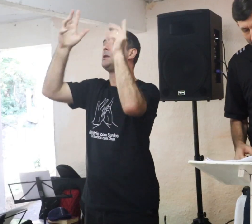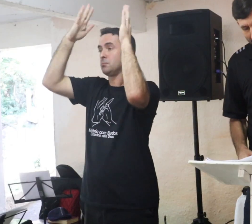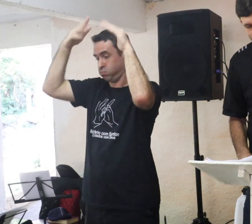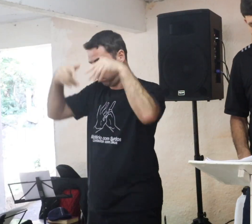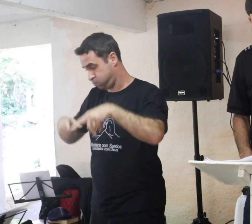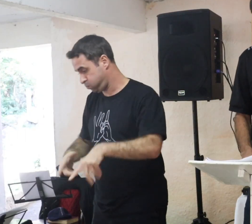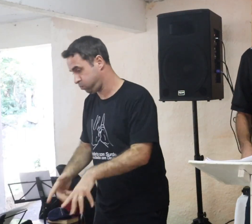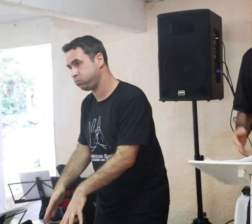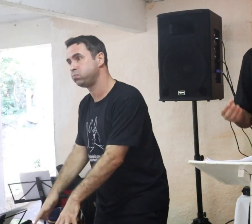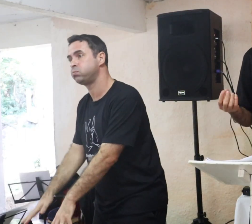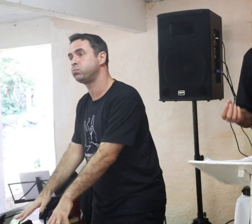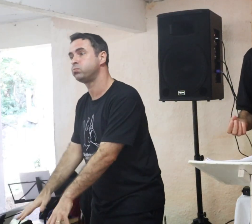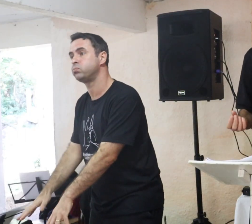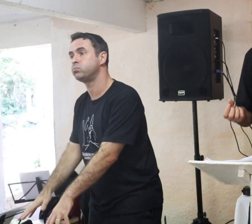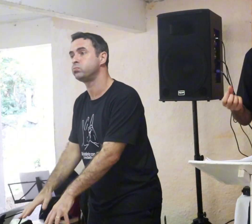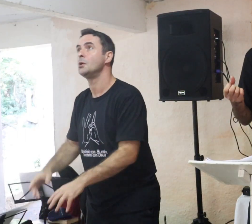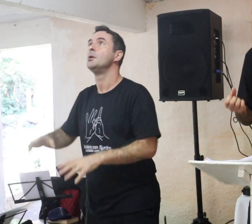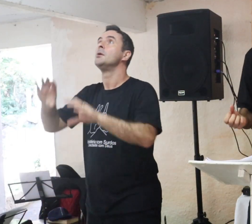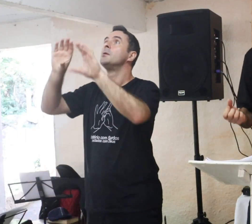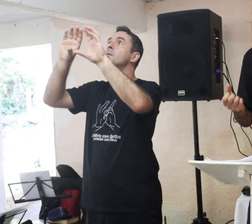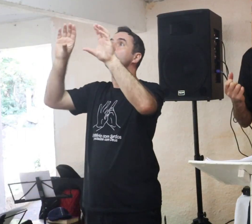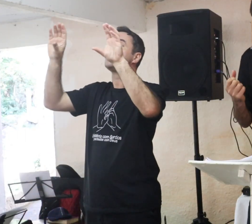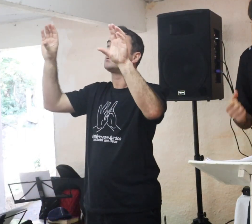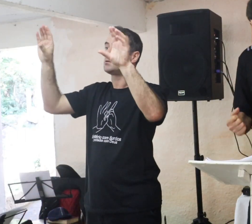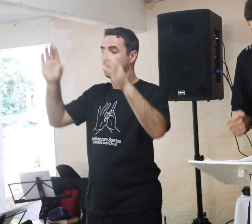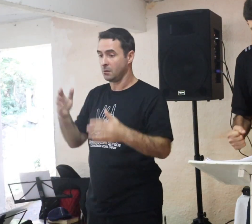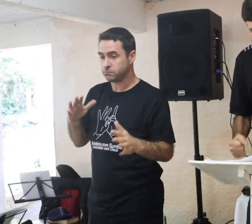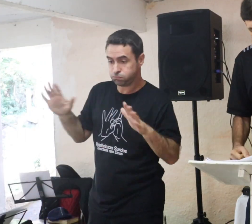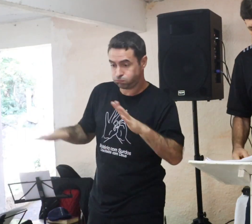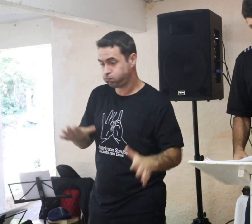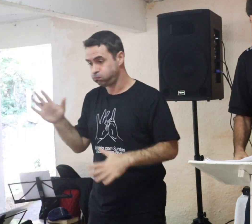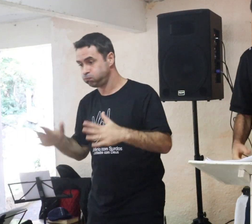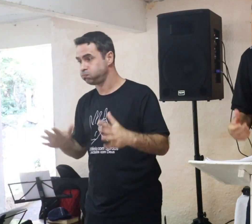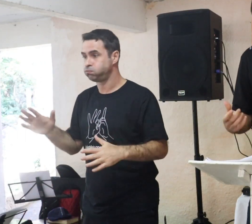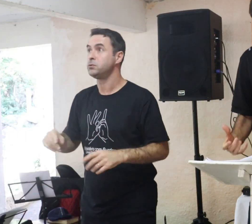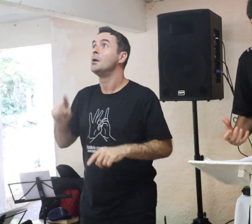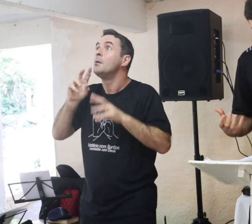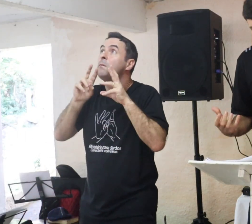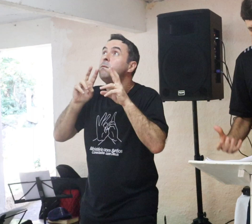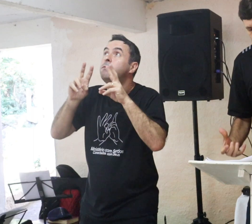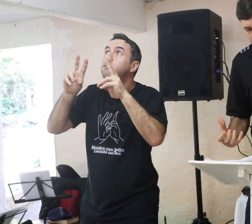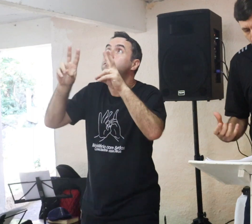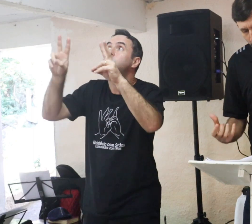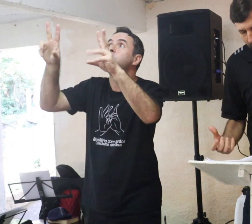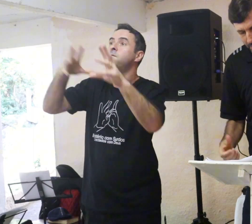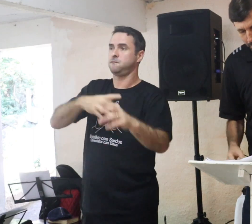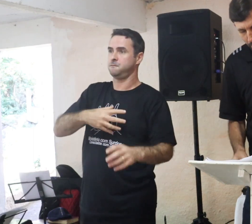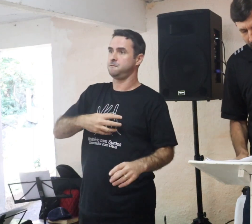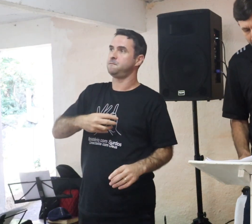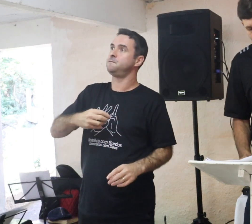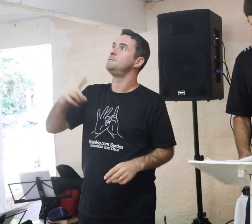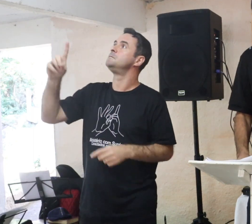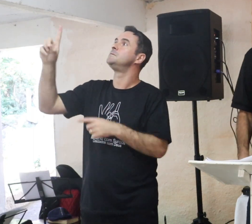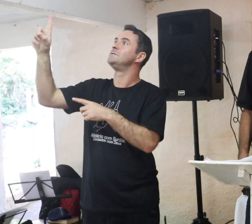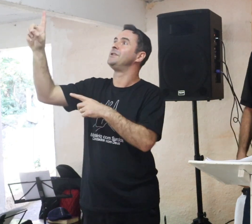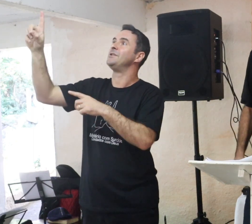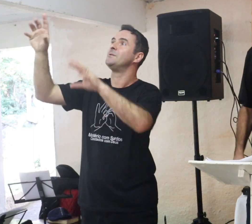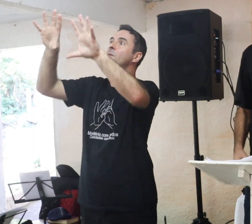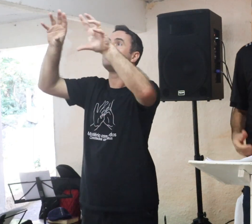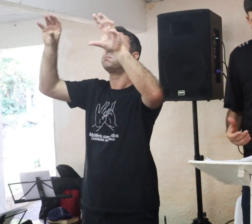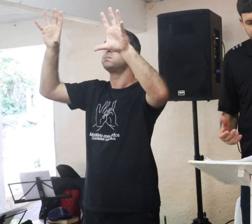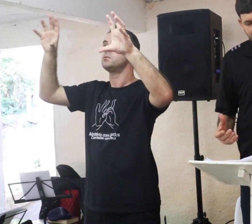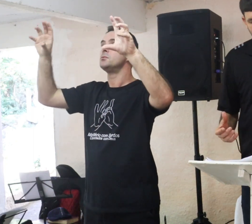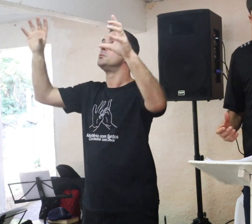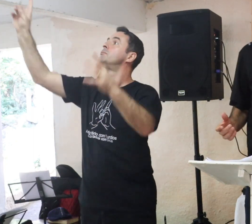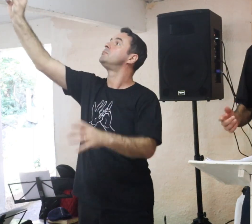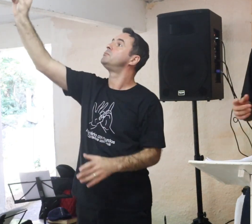serão abalados. Então se verá o Filho do Homem vindo nas nuvens com grande poder e glória.